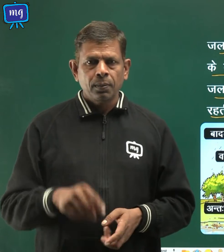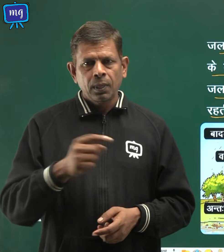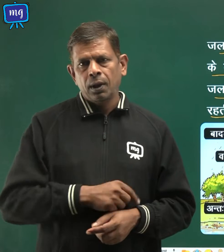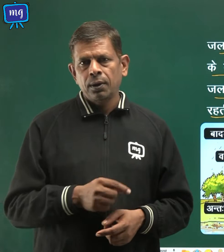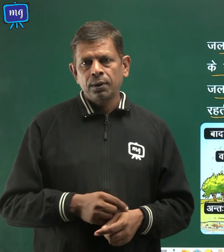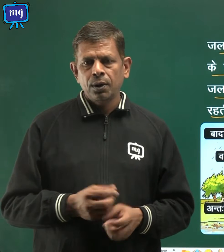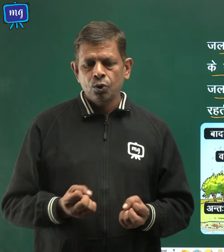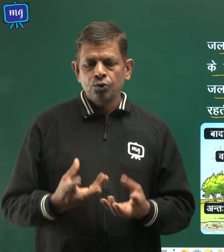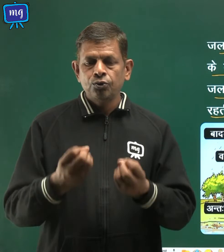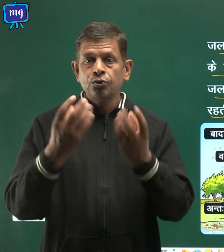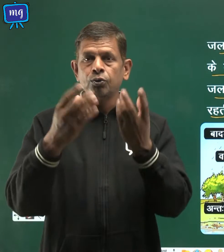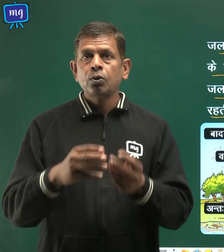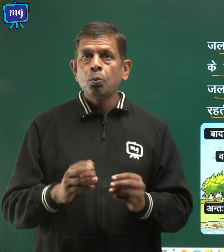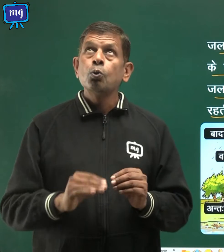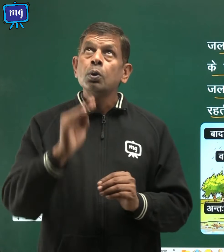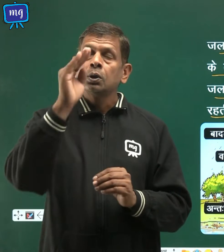ये भाप ऊपर जाकर